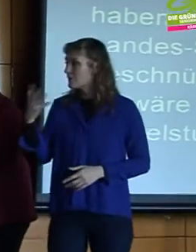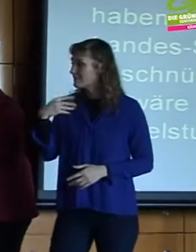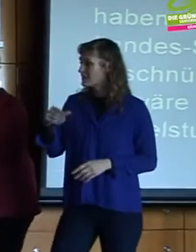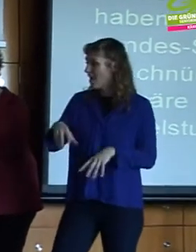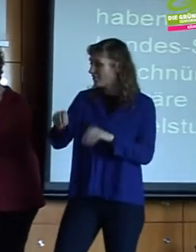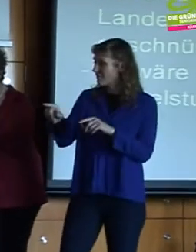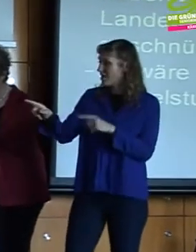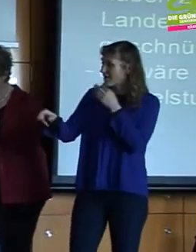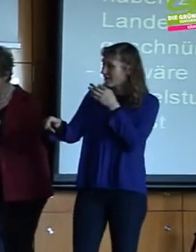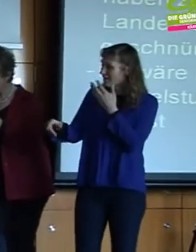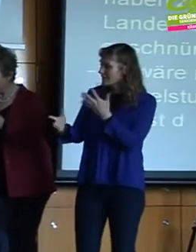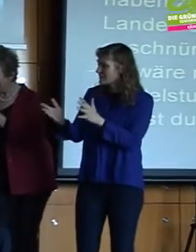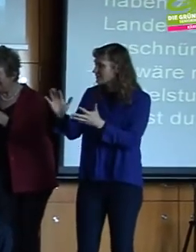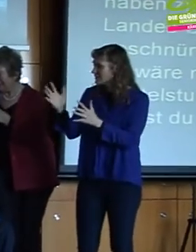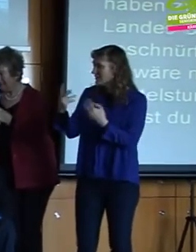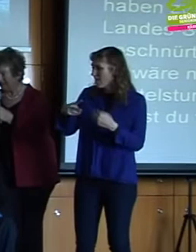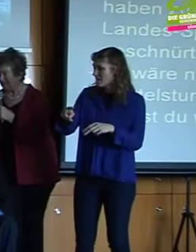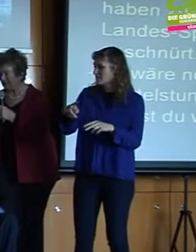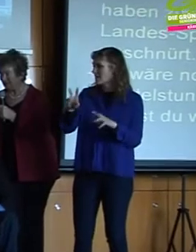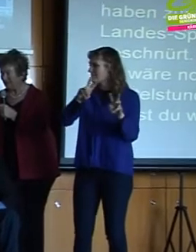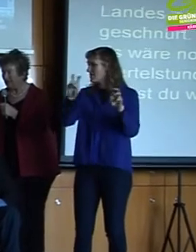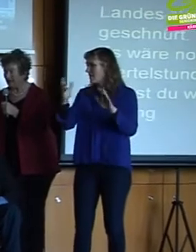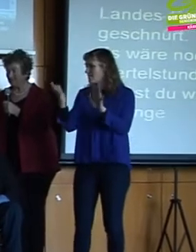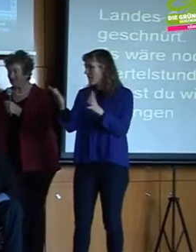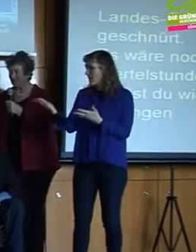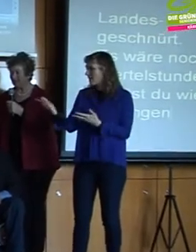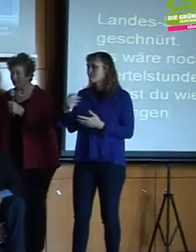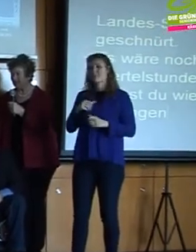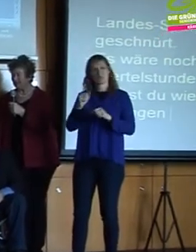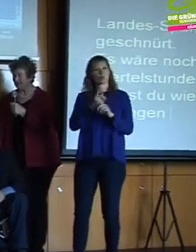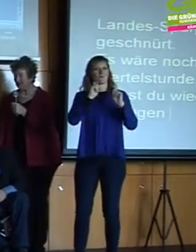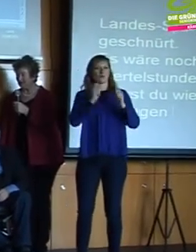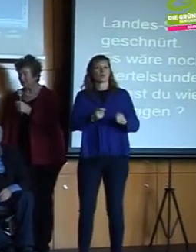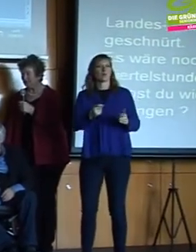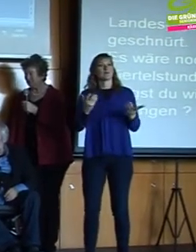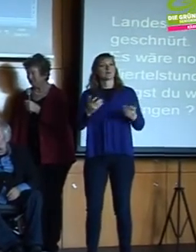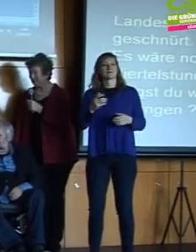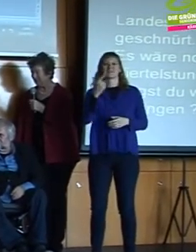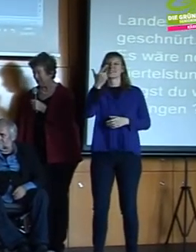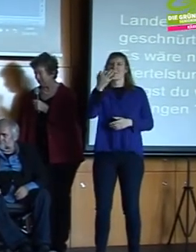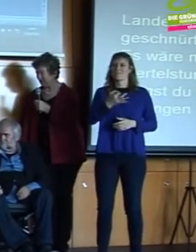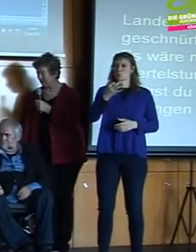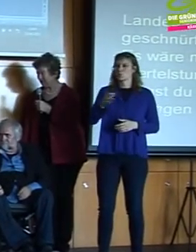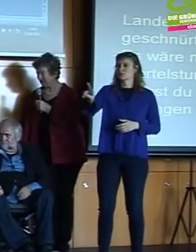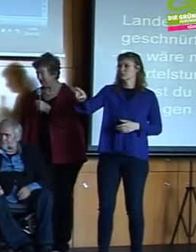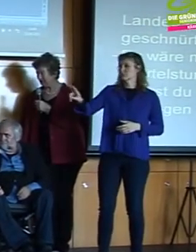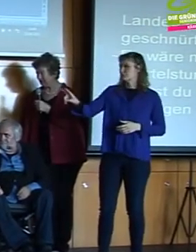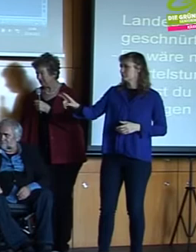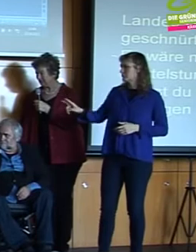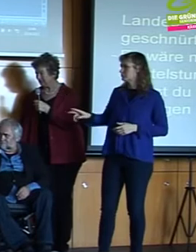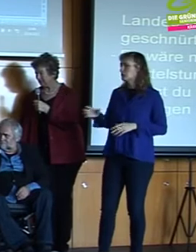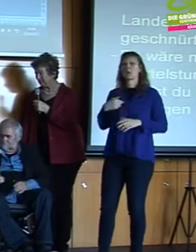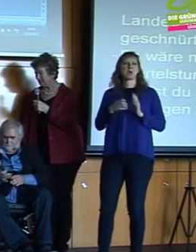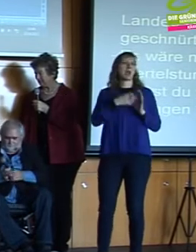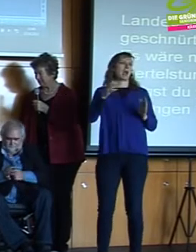anfangen oder weitermachen, wie auch immer. Aber ich schlage vor, dass so mit 2 Minuten von jedem von Ihnen jetzt... Nicht, muss gar